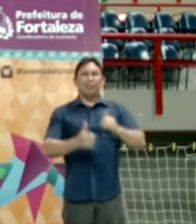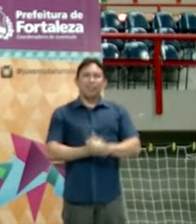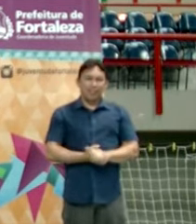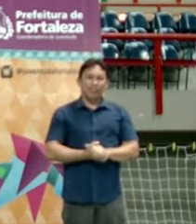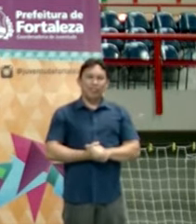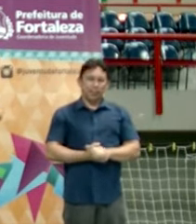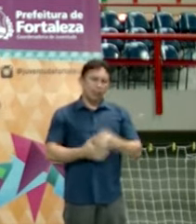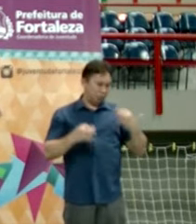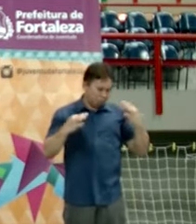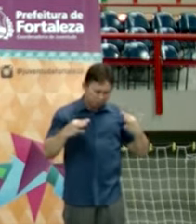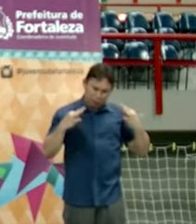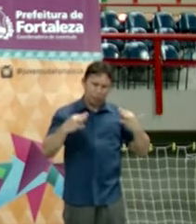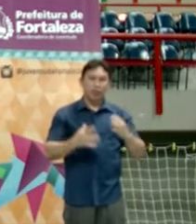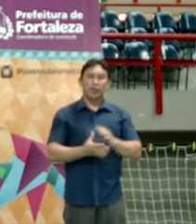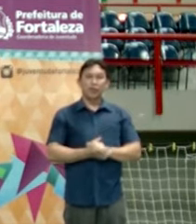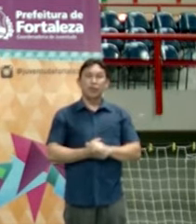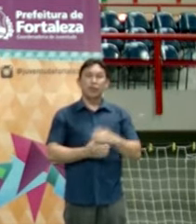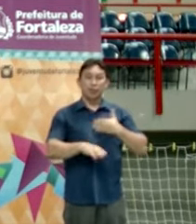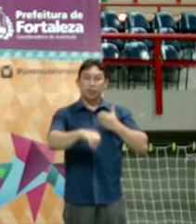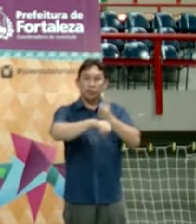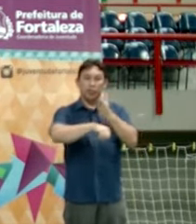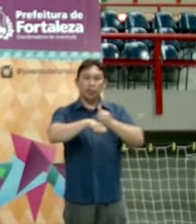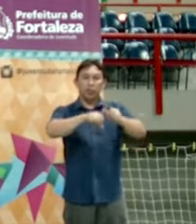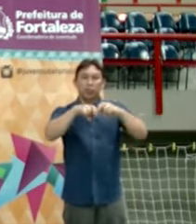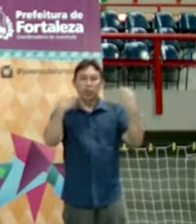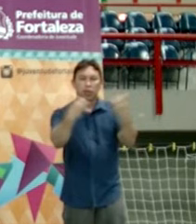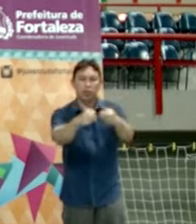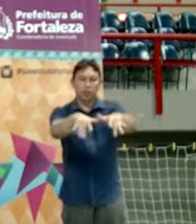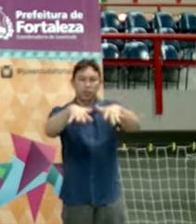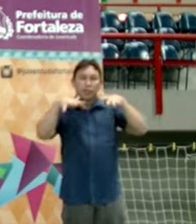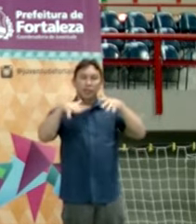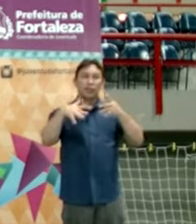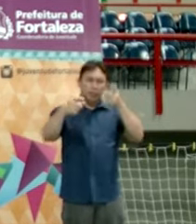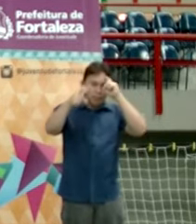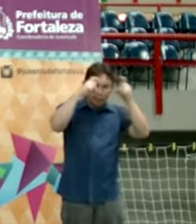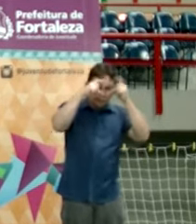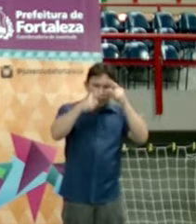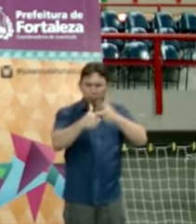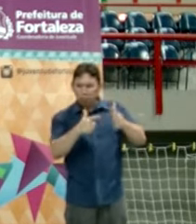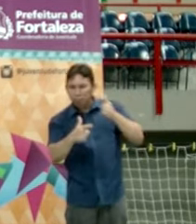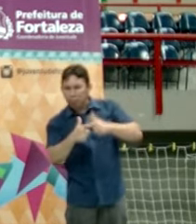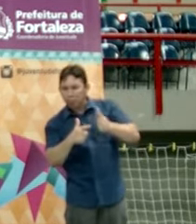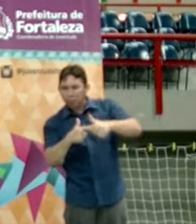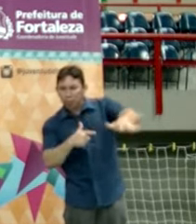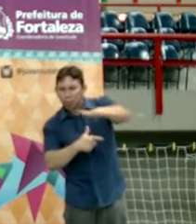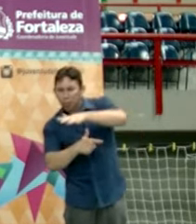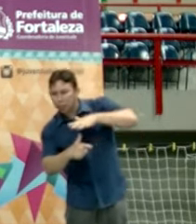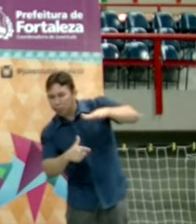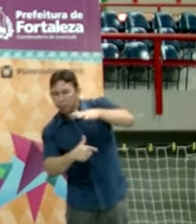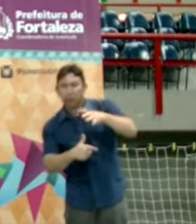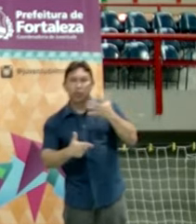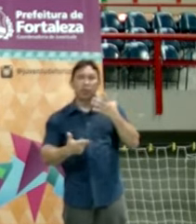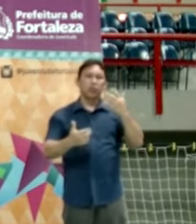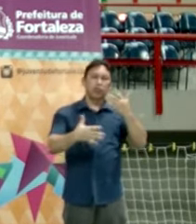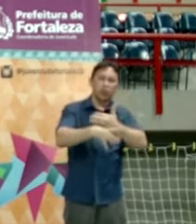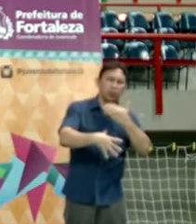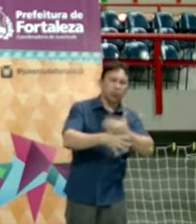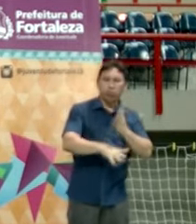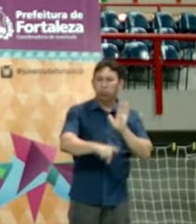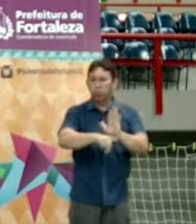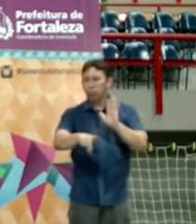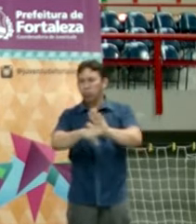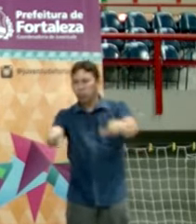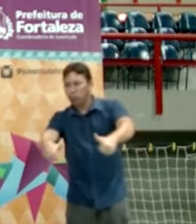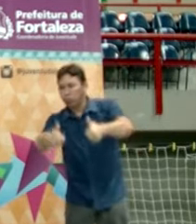um cidadão perfeito, para participar das assembleias, para discutir os problemas da cidade, para buscar a solução para